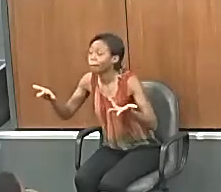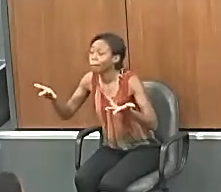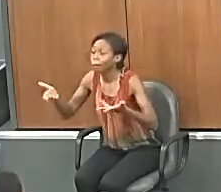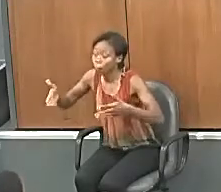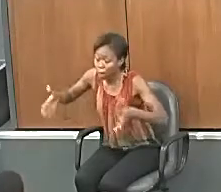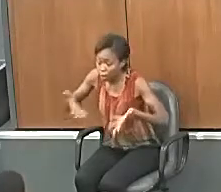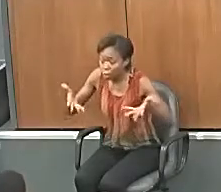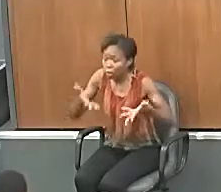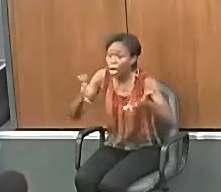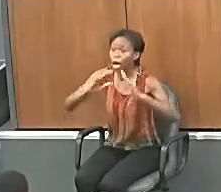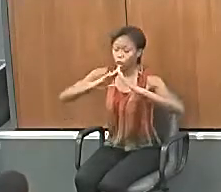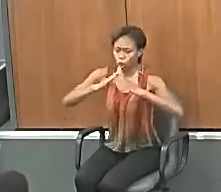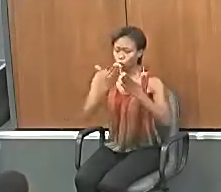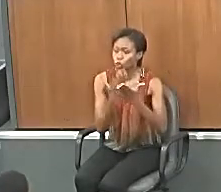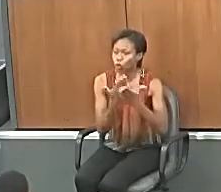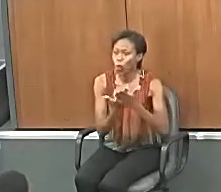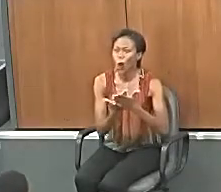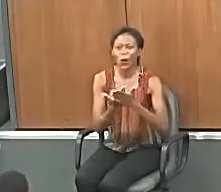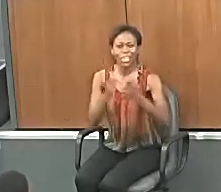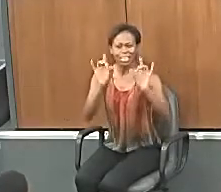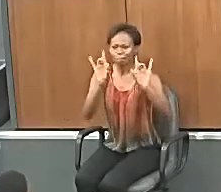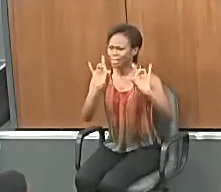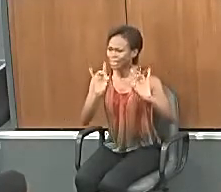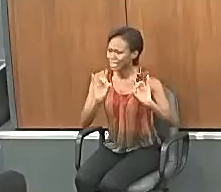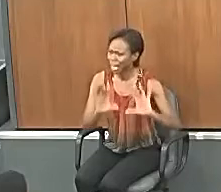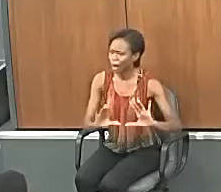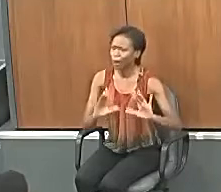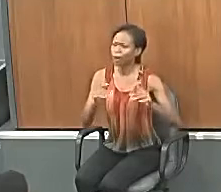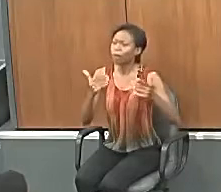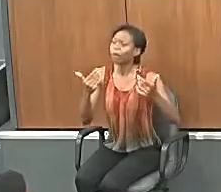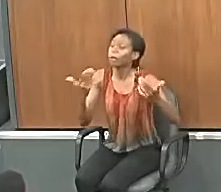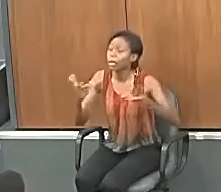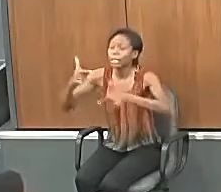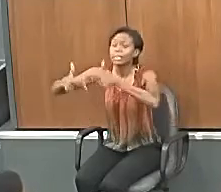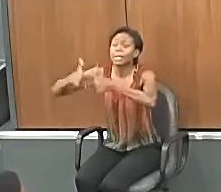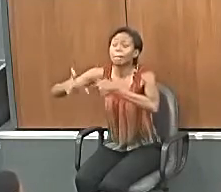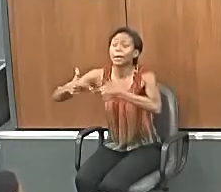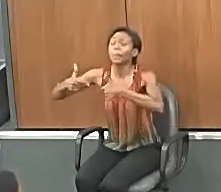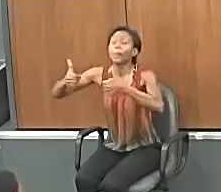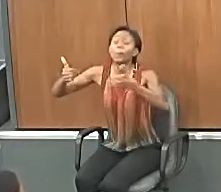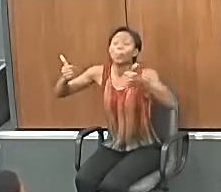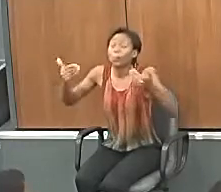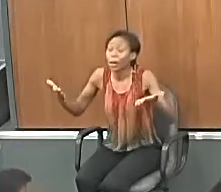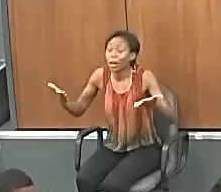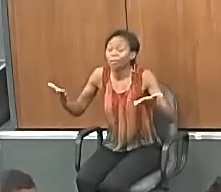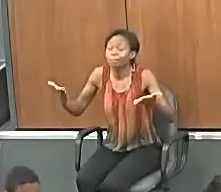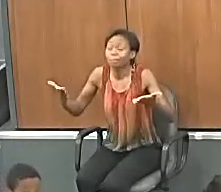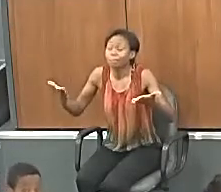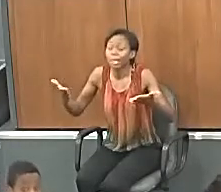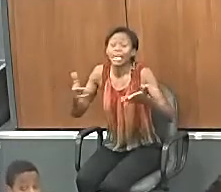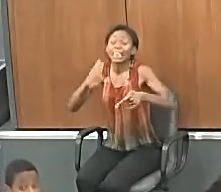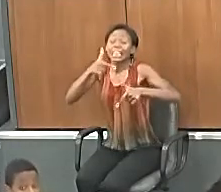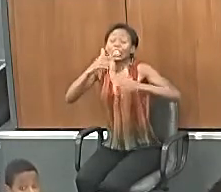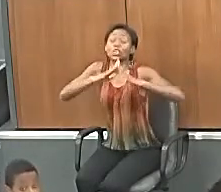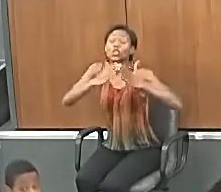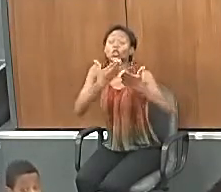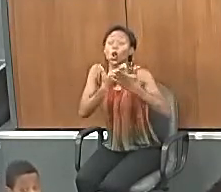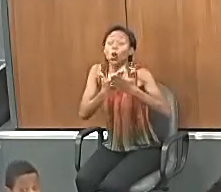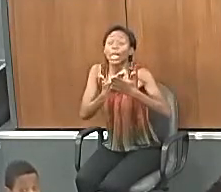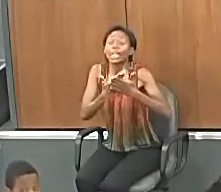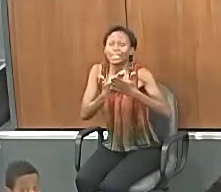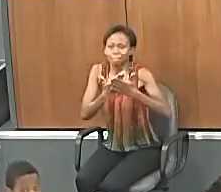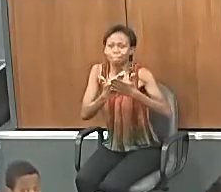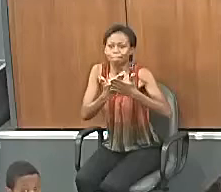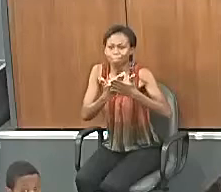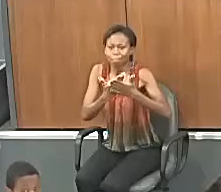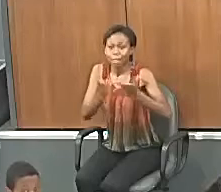pelas escolas especializadas o que nós temos de efetividade e o que nós